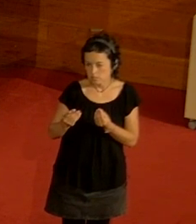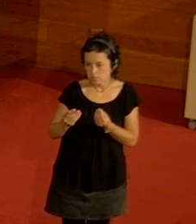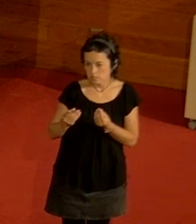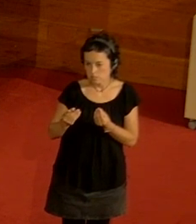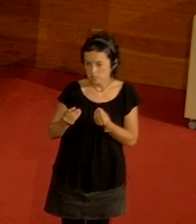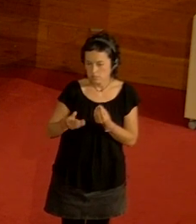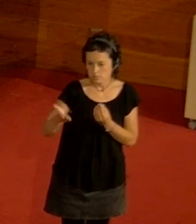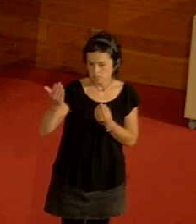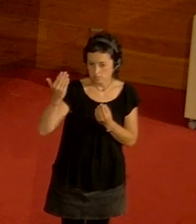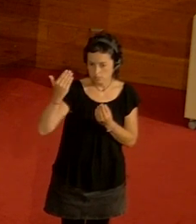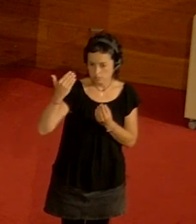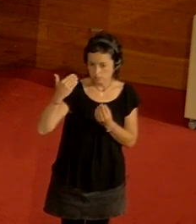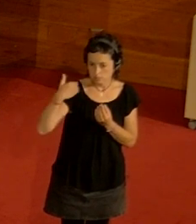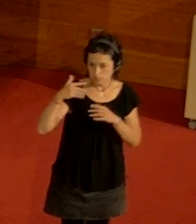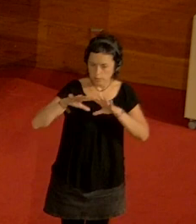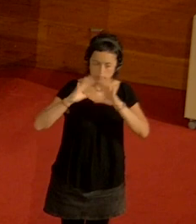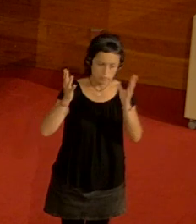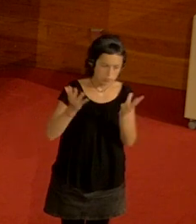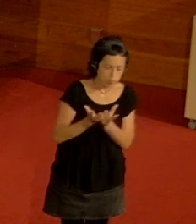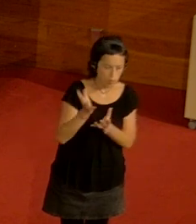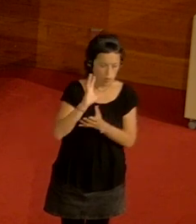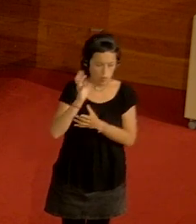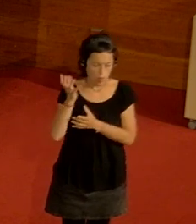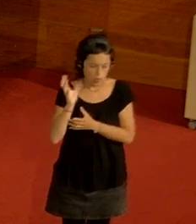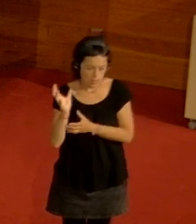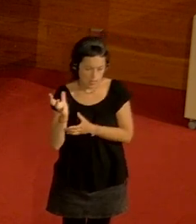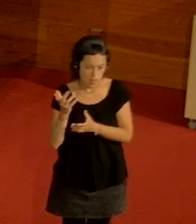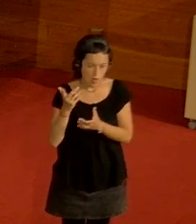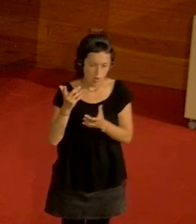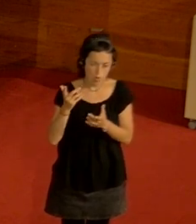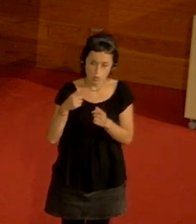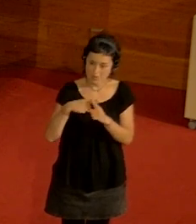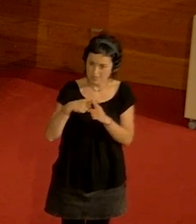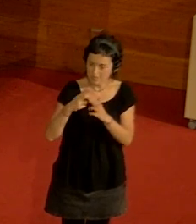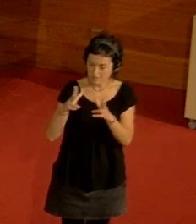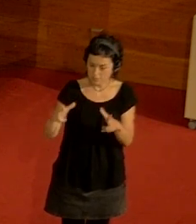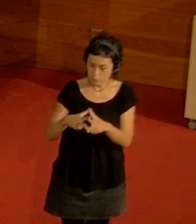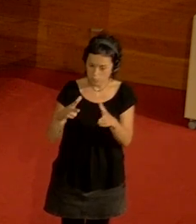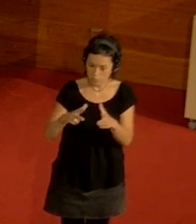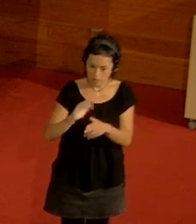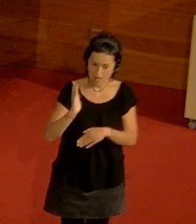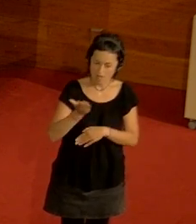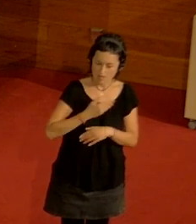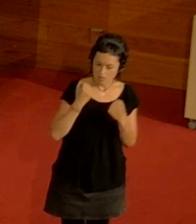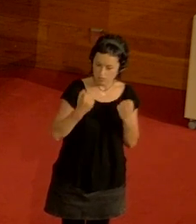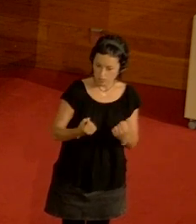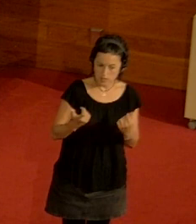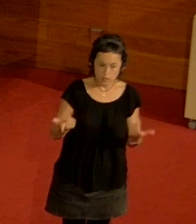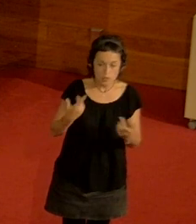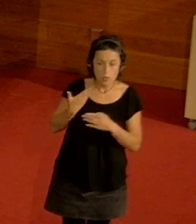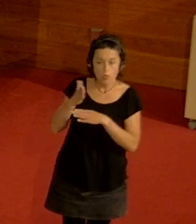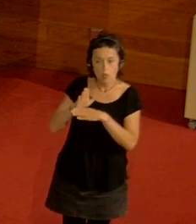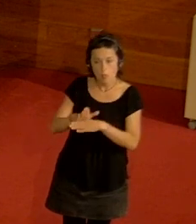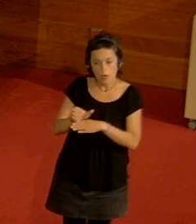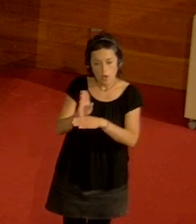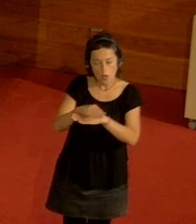pasando a nivel a nivel Planetario a nivel climático lo que está pasando a nivel social eh Proponen los cuidados como centro